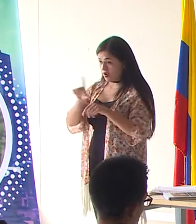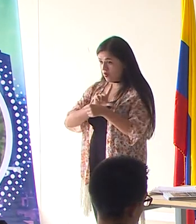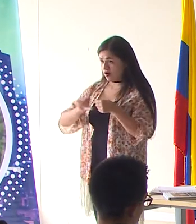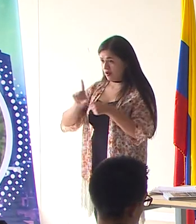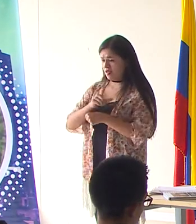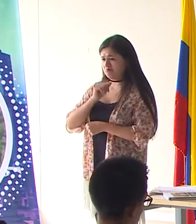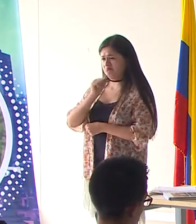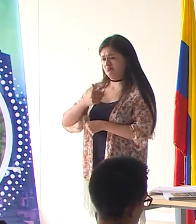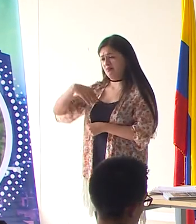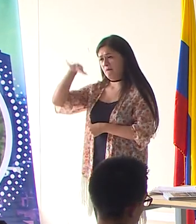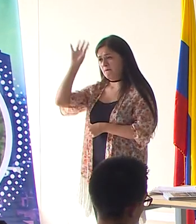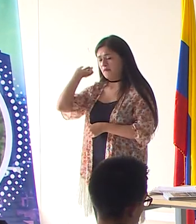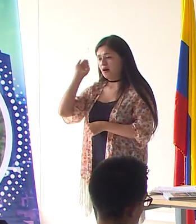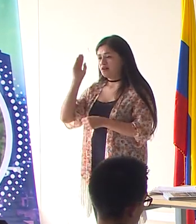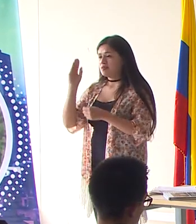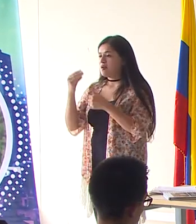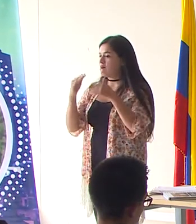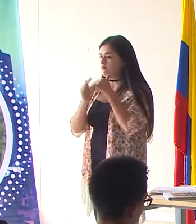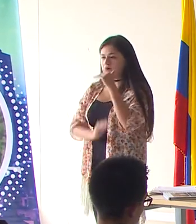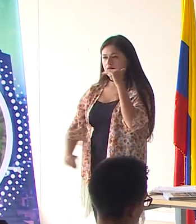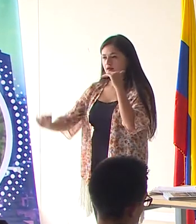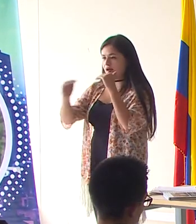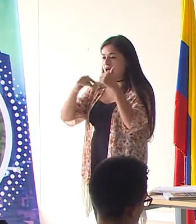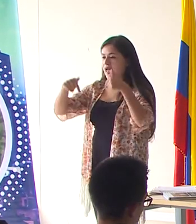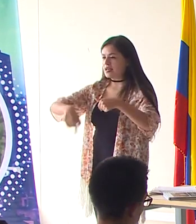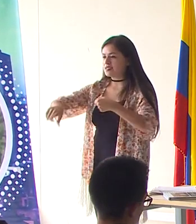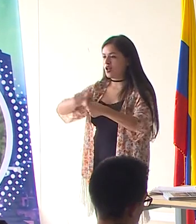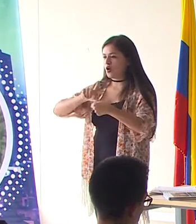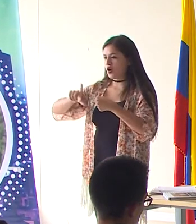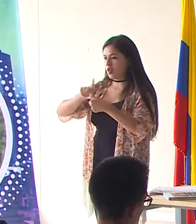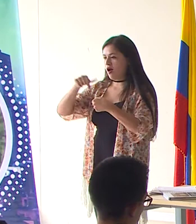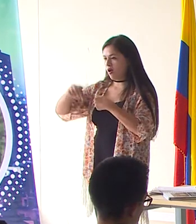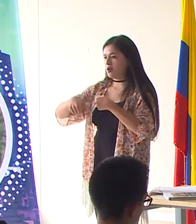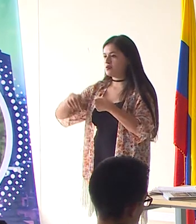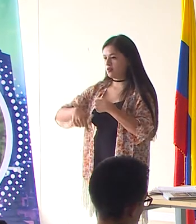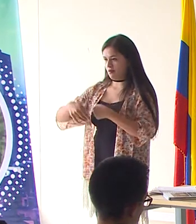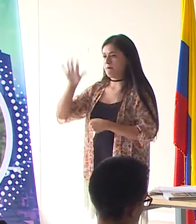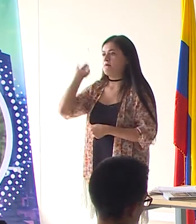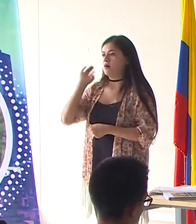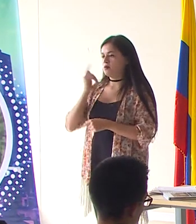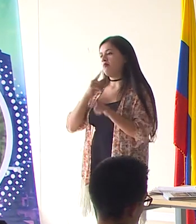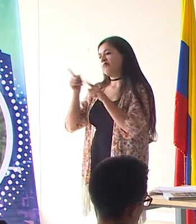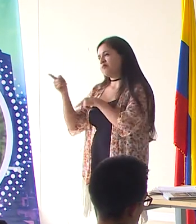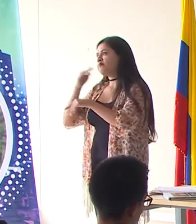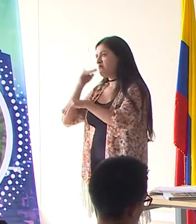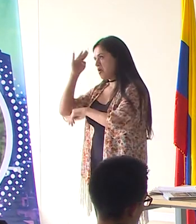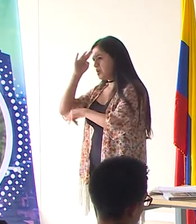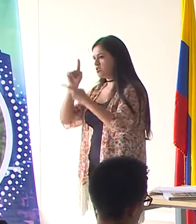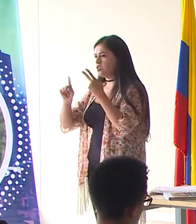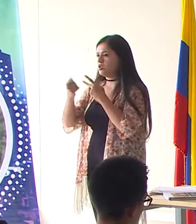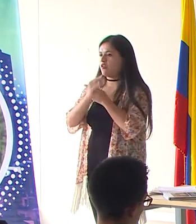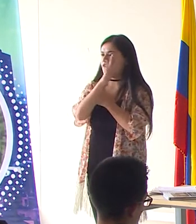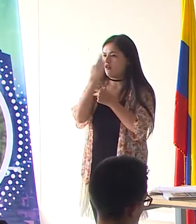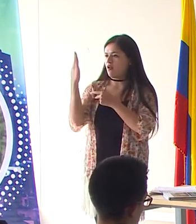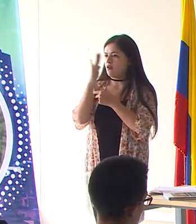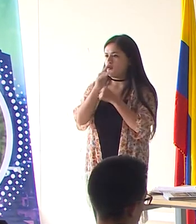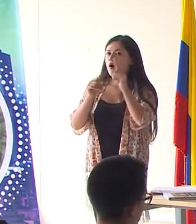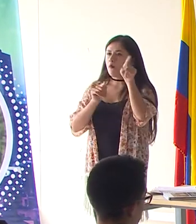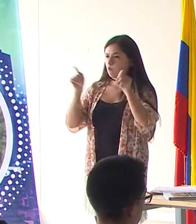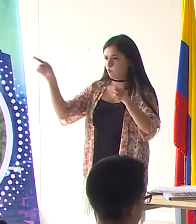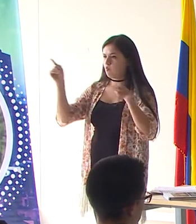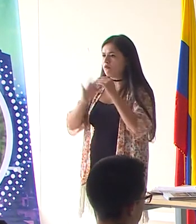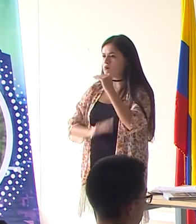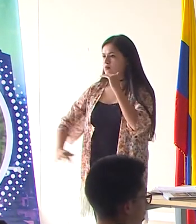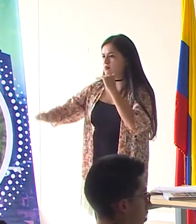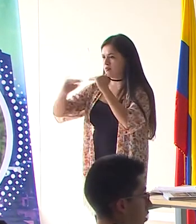bogotá y del país junto con algunos sectores de medellín y de barranquilla la